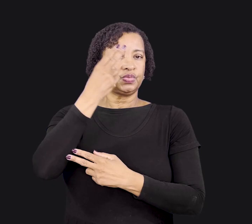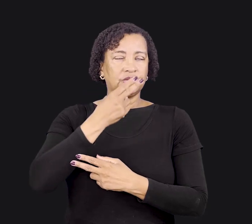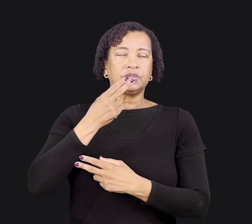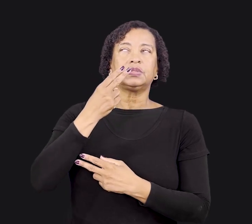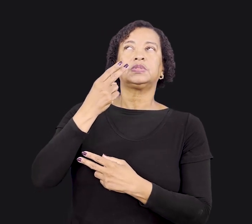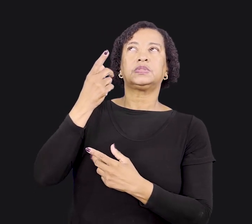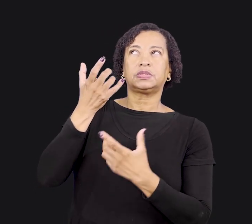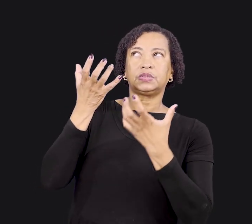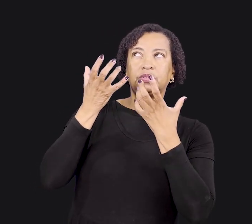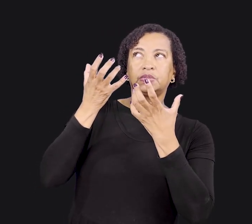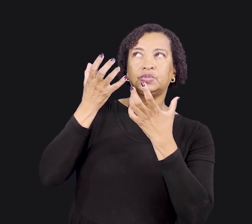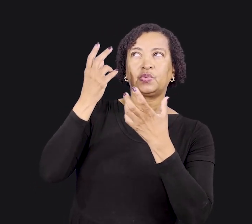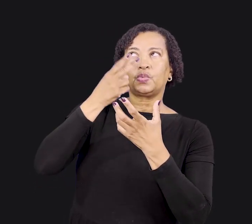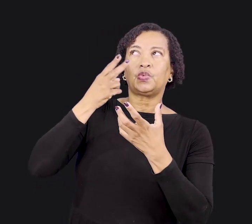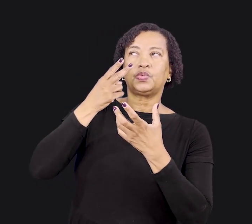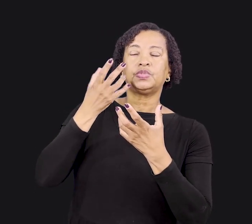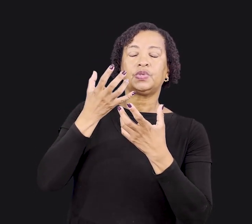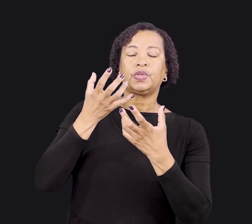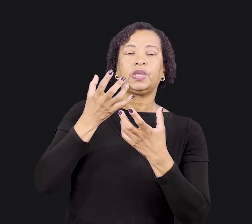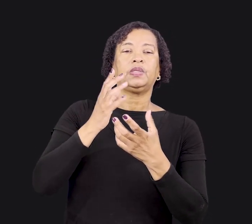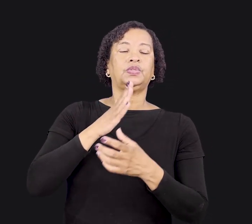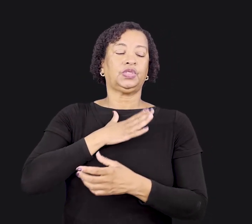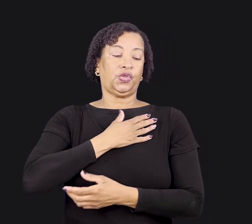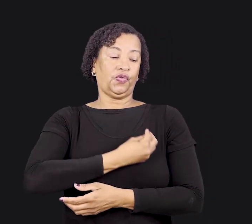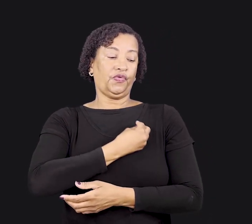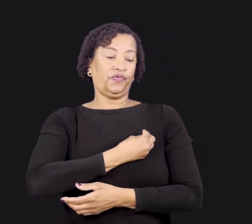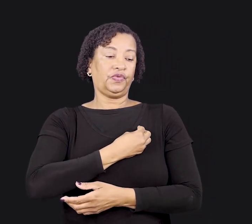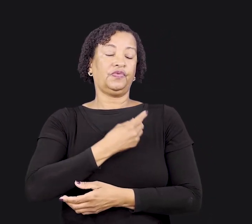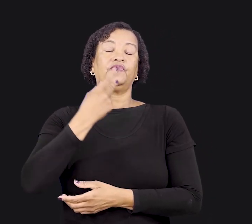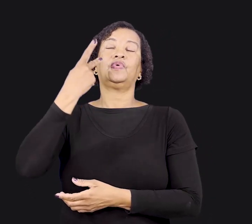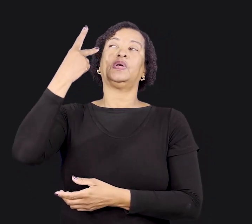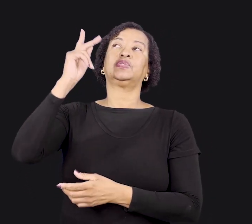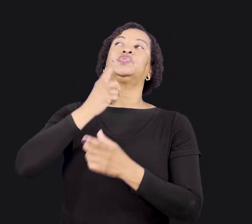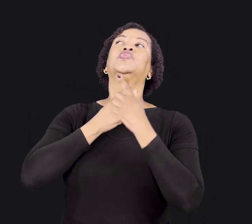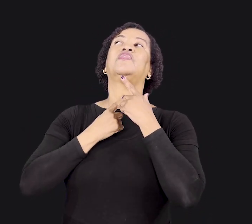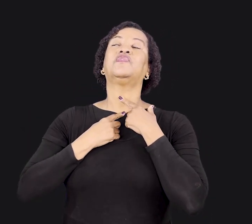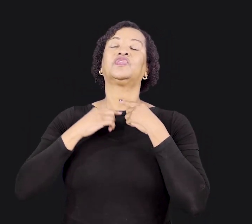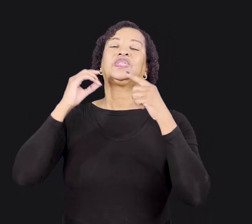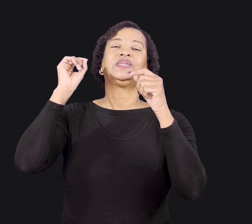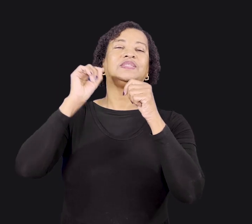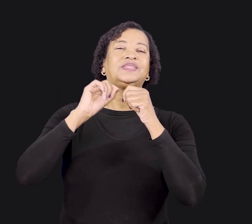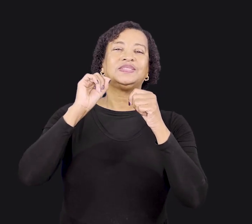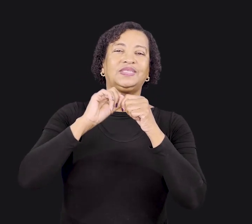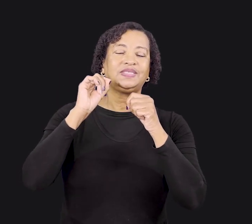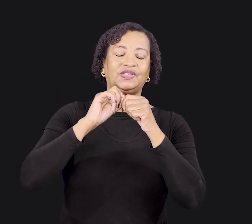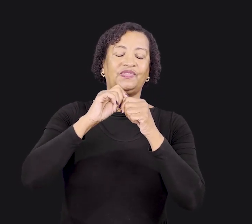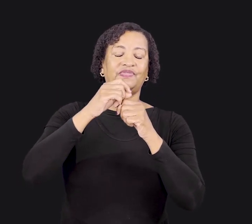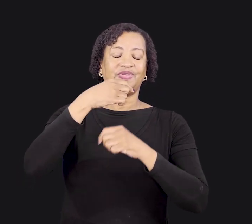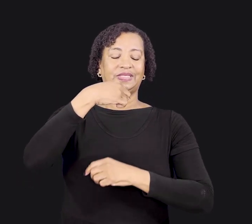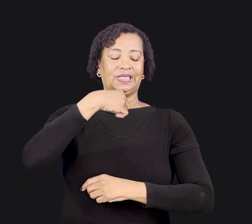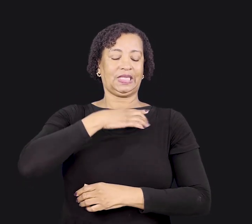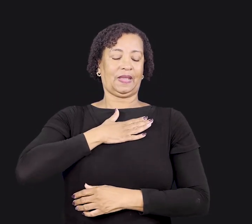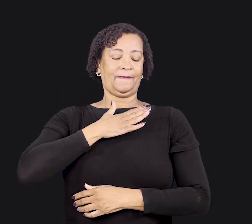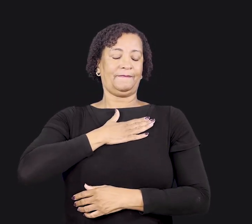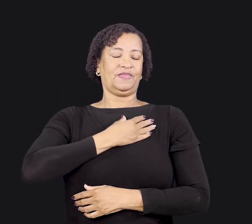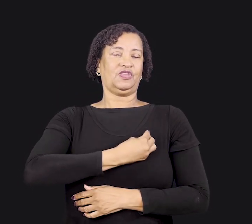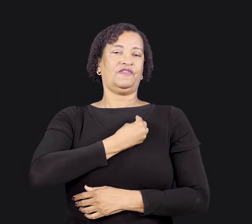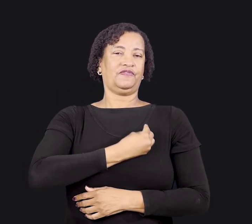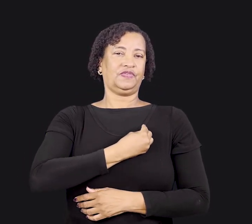quero, Pai, que através do modo como vivo, sua vontade seja manifestada e feita nesse vaso que sou, da